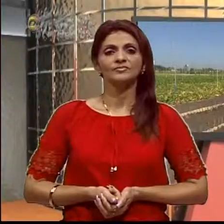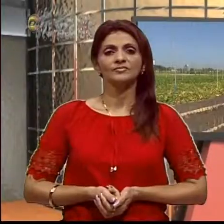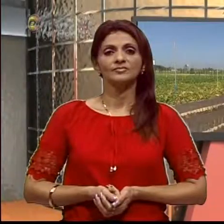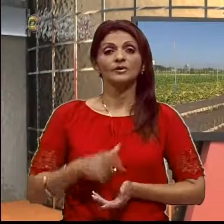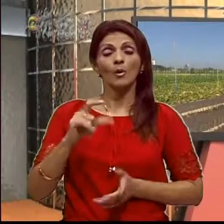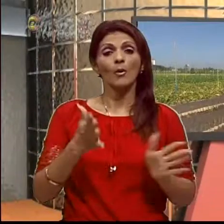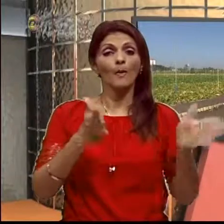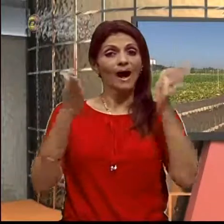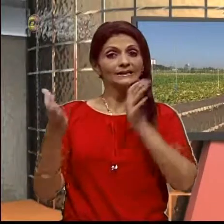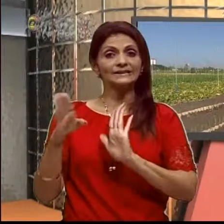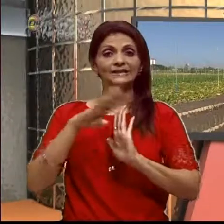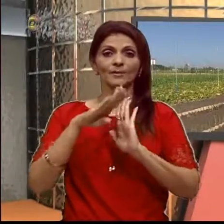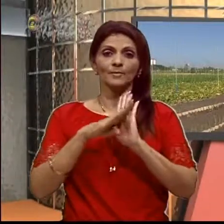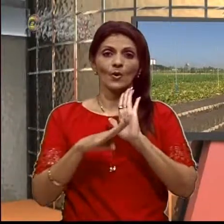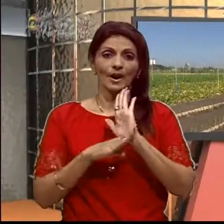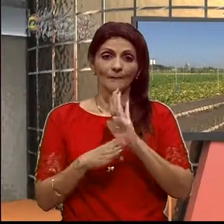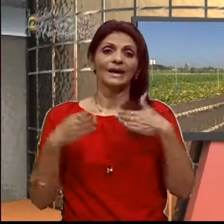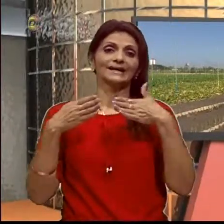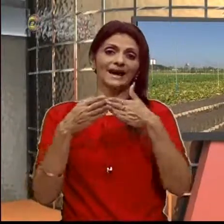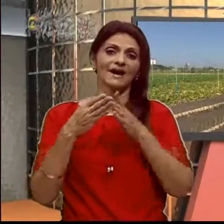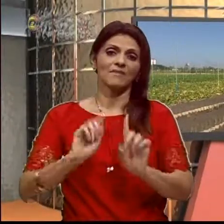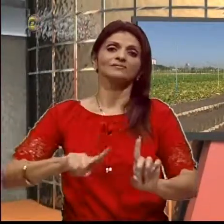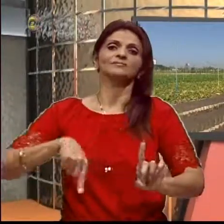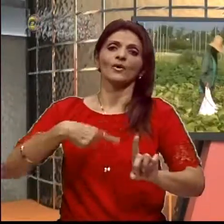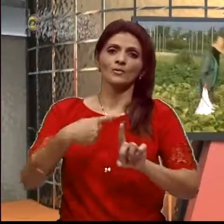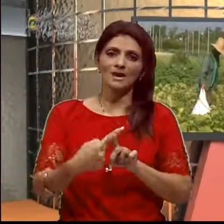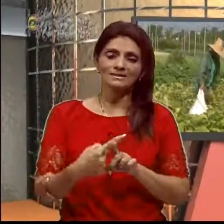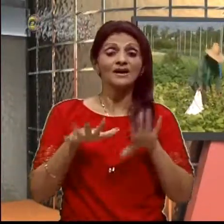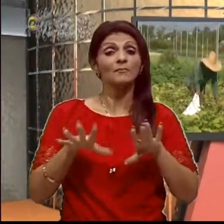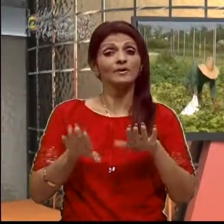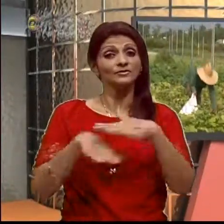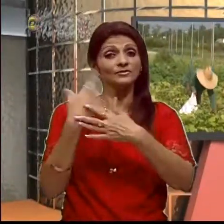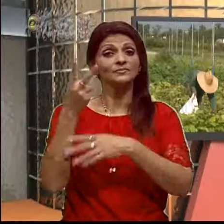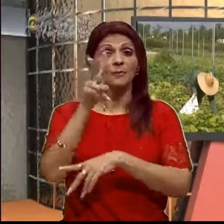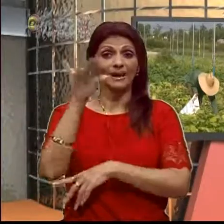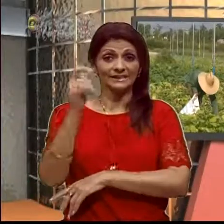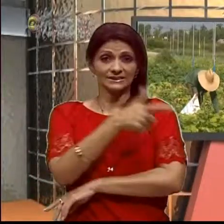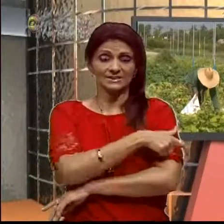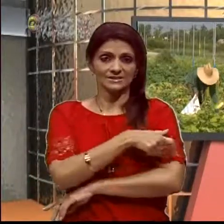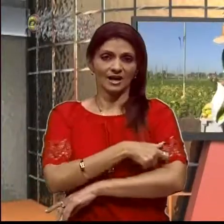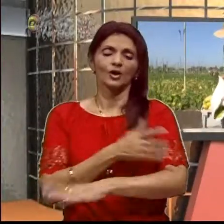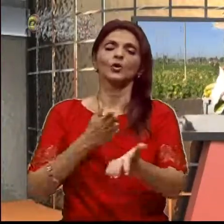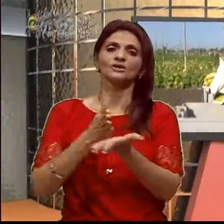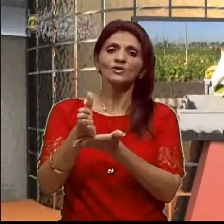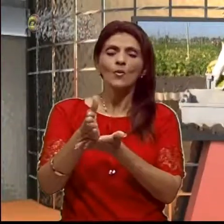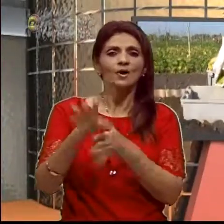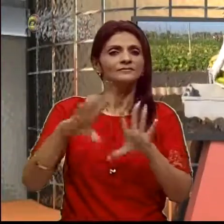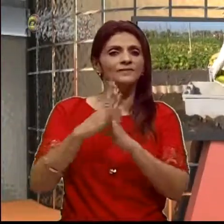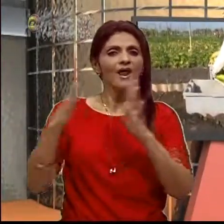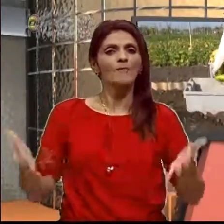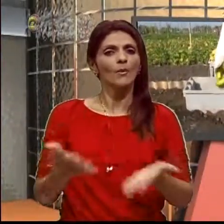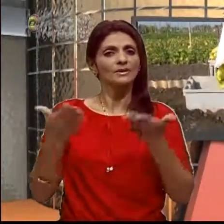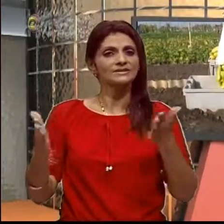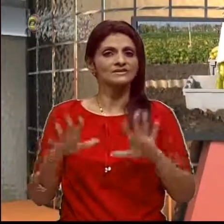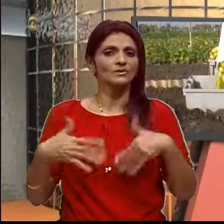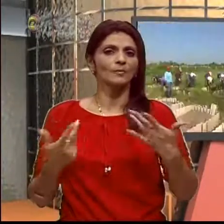Como parte del programa Granma por Más, Esperando un 26, continúan las movilizaciones para impulsar la